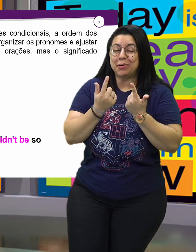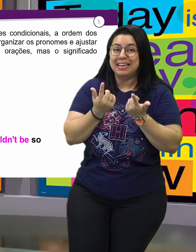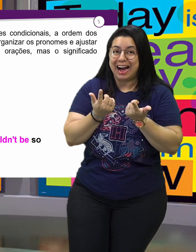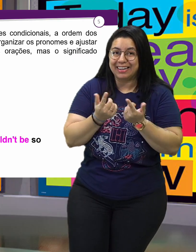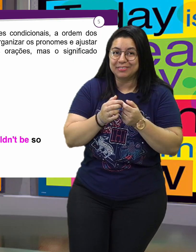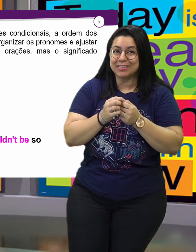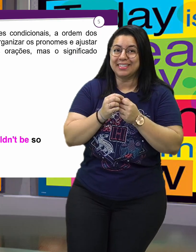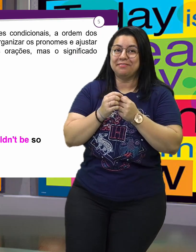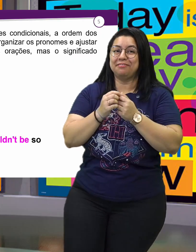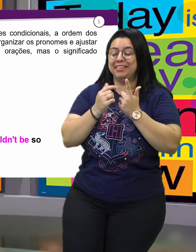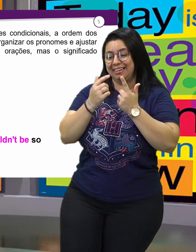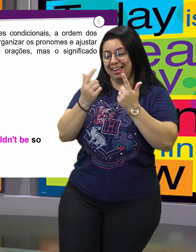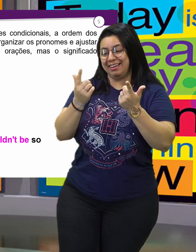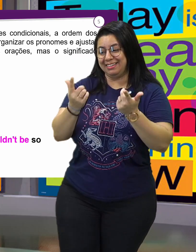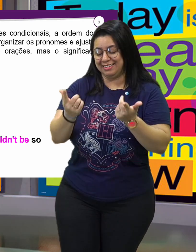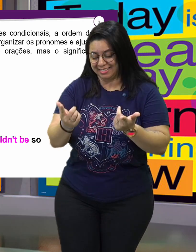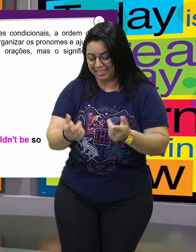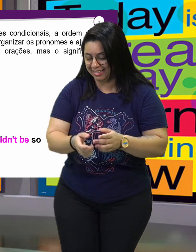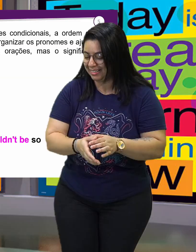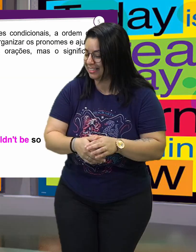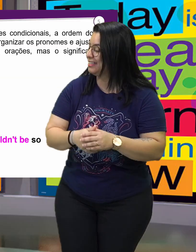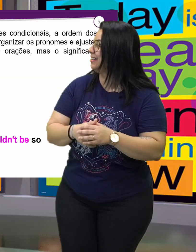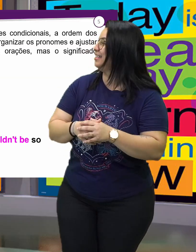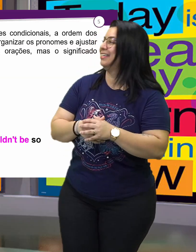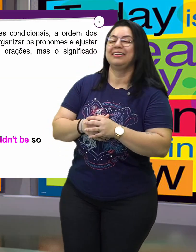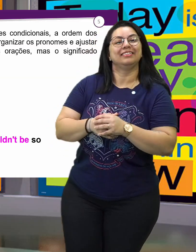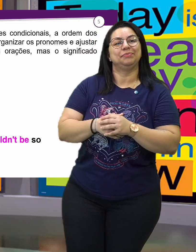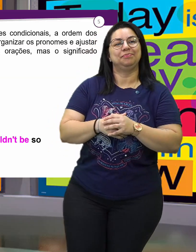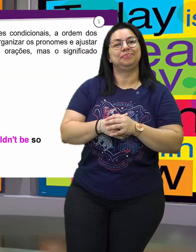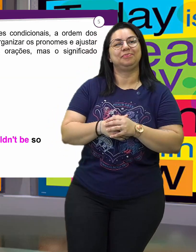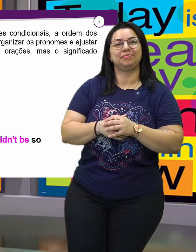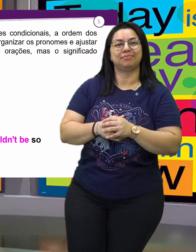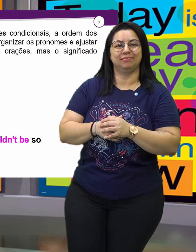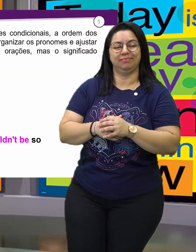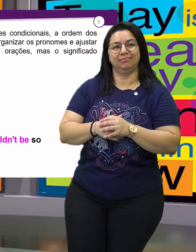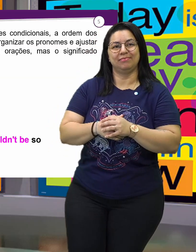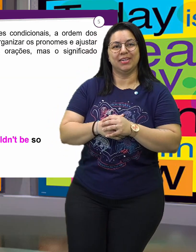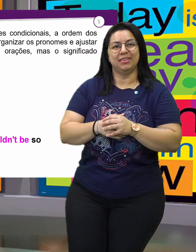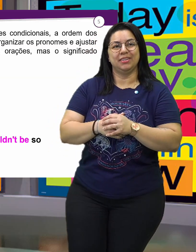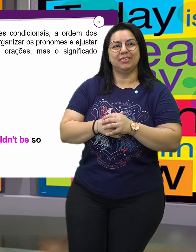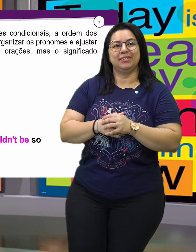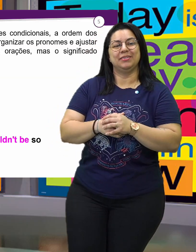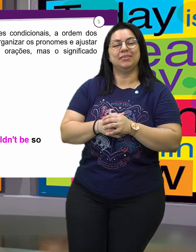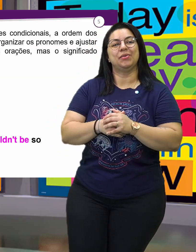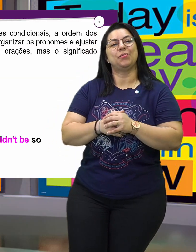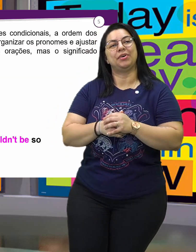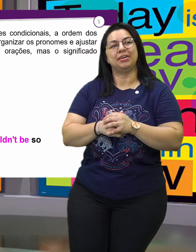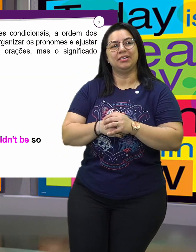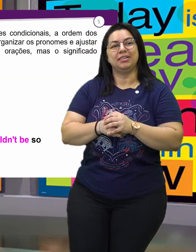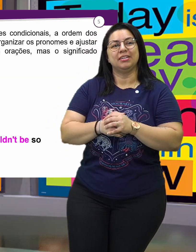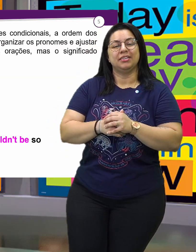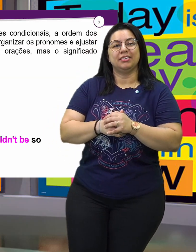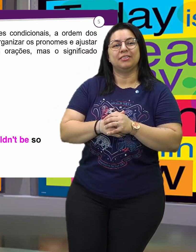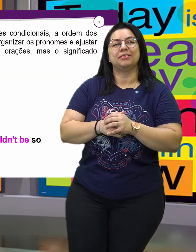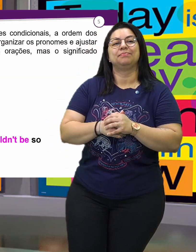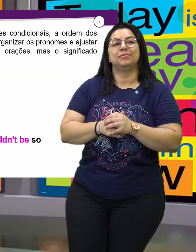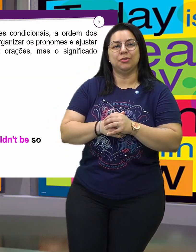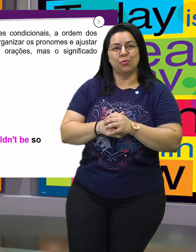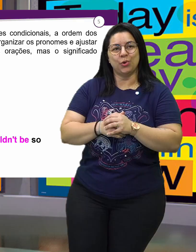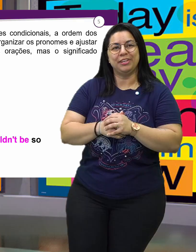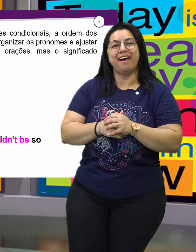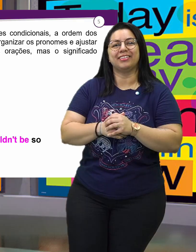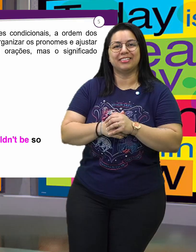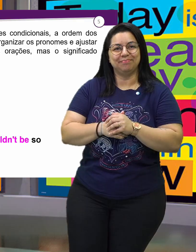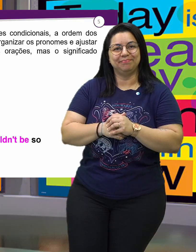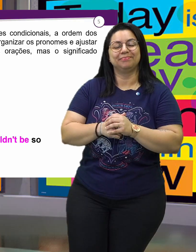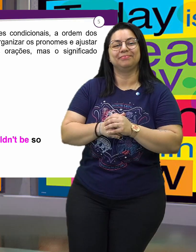ficaria molhado. Você ficaria. Vamos entender esse ficaria. Onde está esse ficaria aqui na nossa frase? Tá bem aqui, ó.